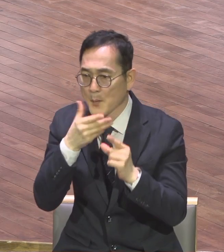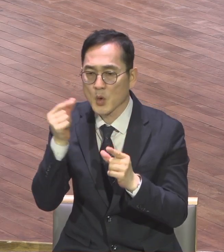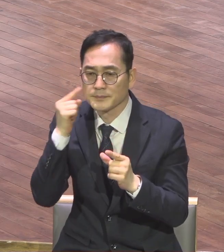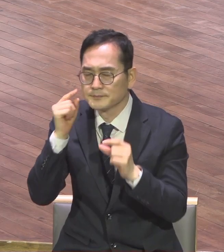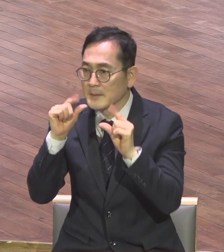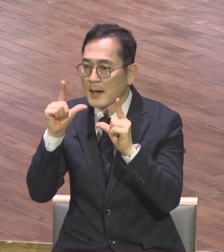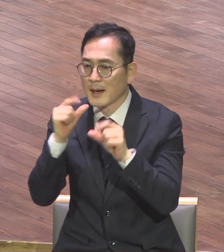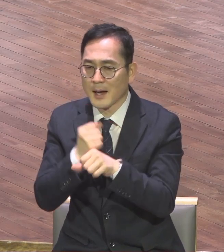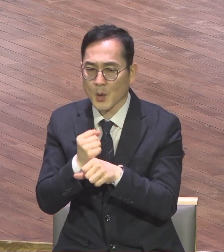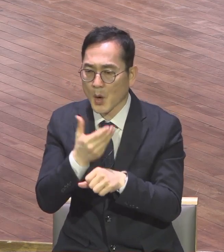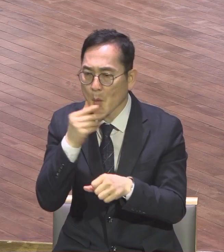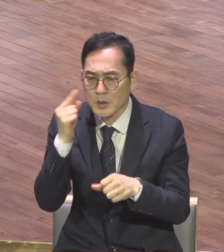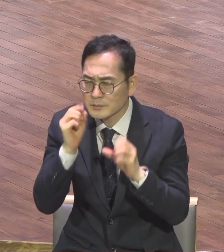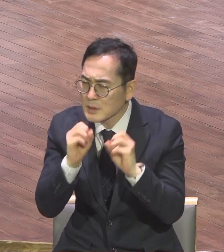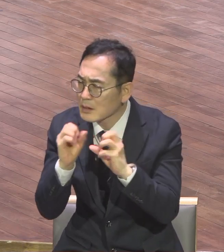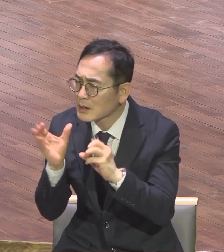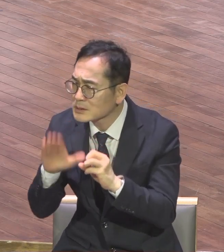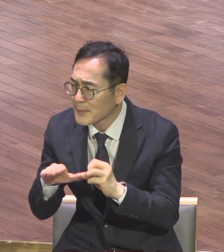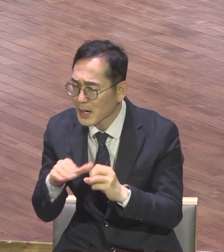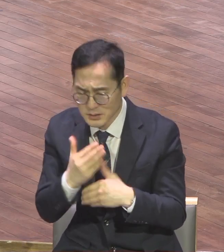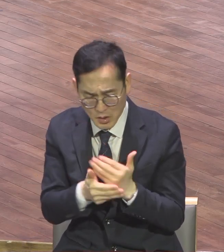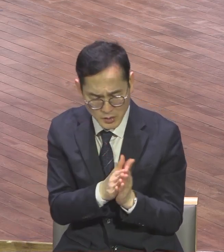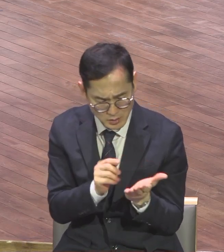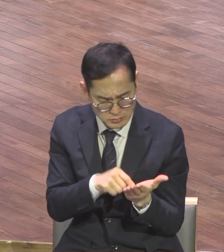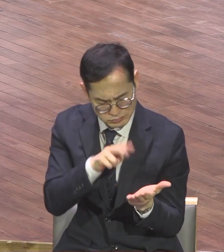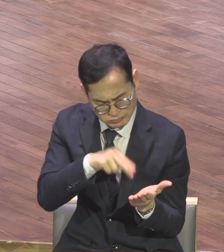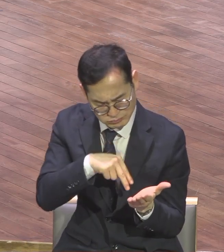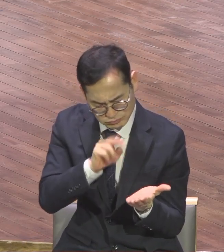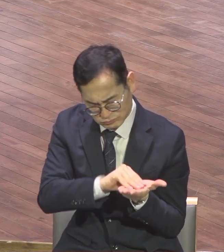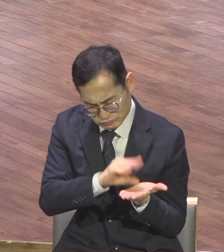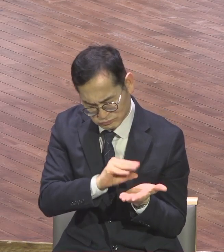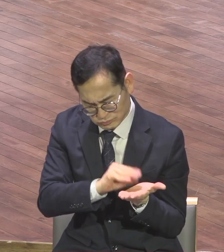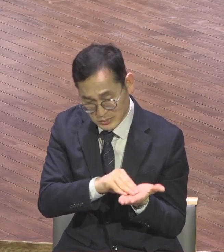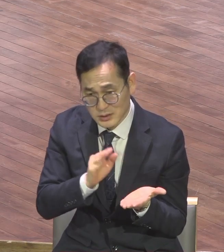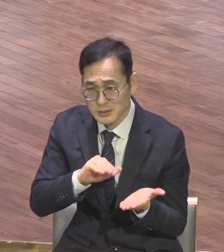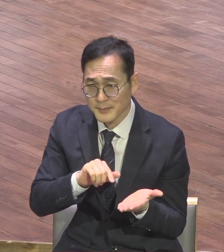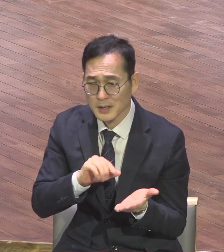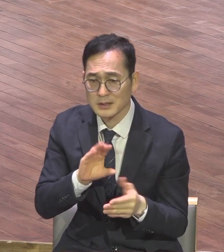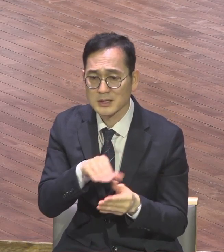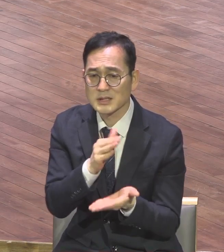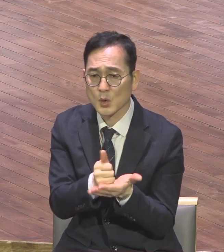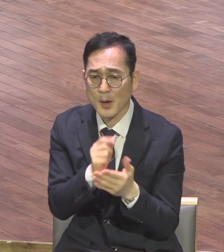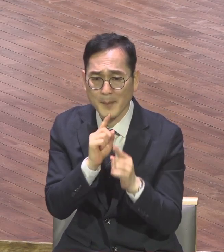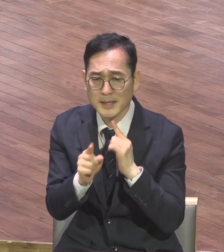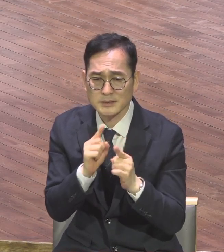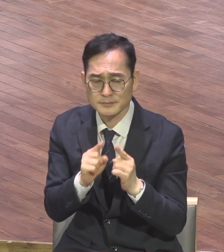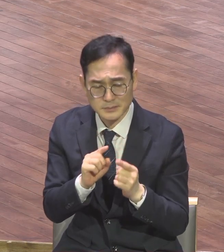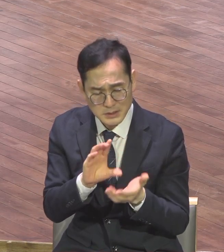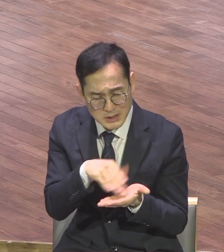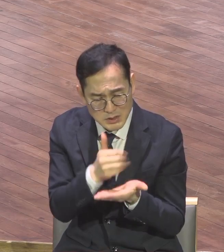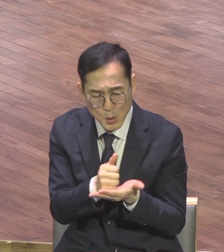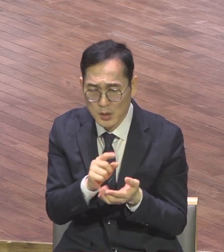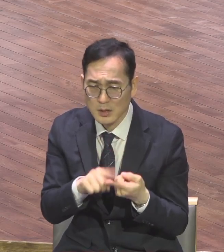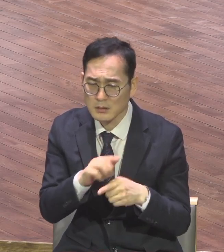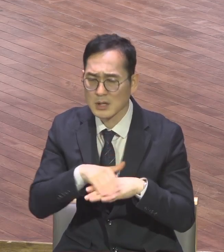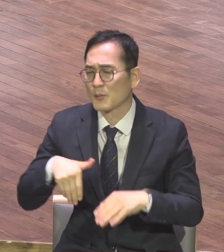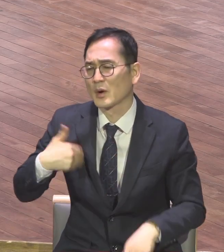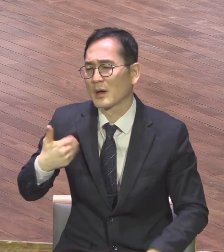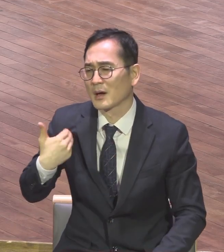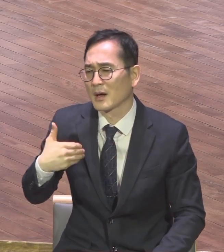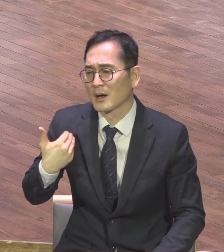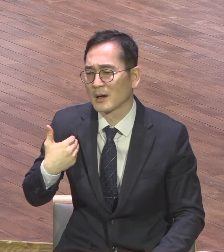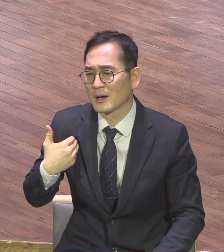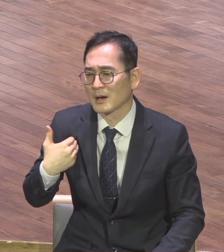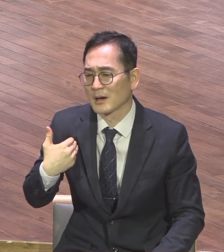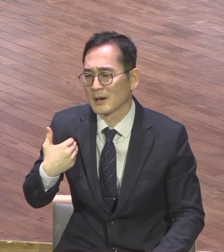잘 모르니까 성경을 그래 읽었어도 그리스도 중심을 읽지 않았기 때문에 신비주의에 빠지고 이상한 데